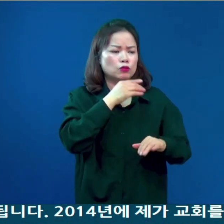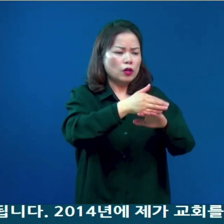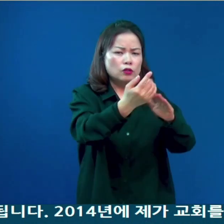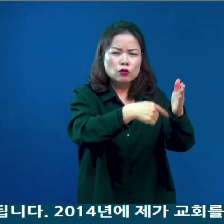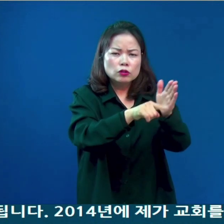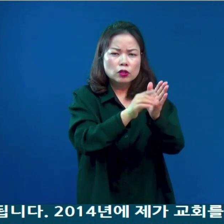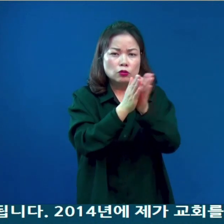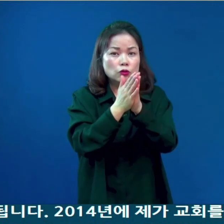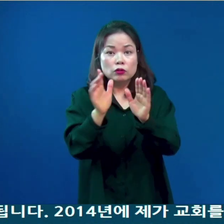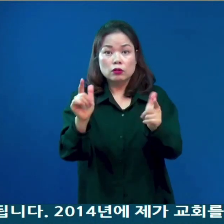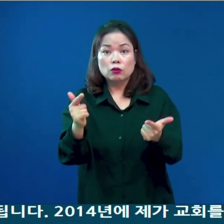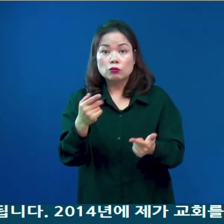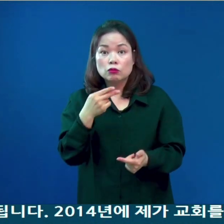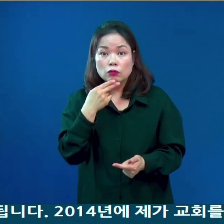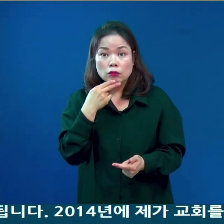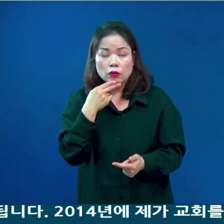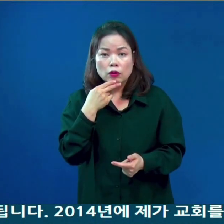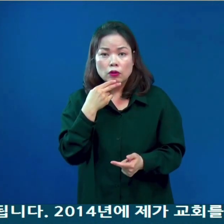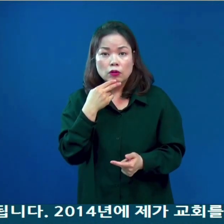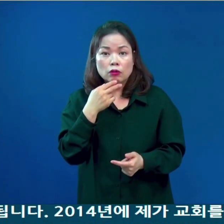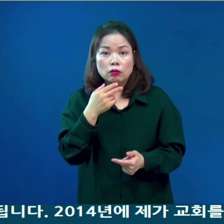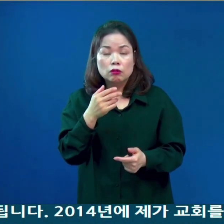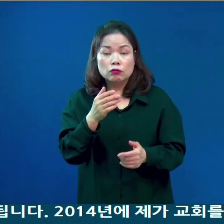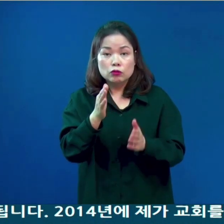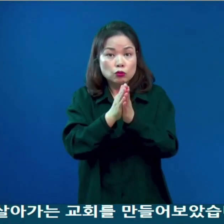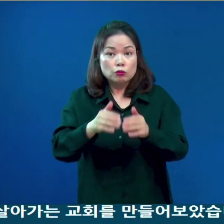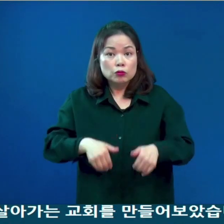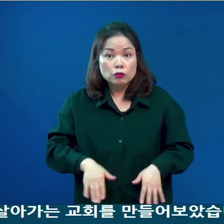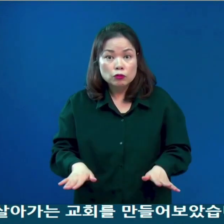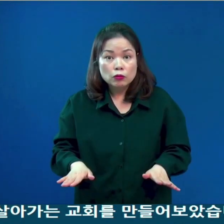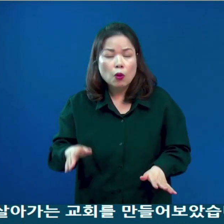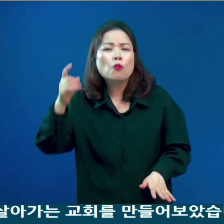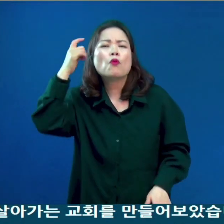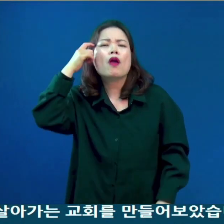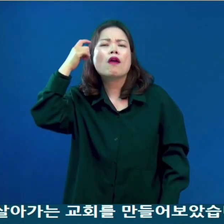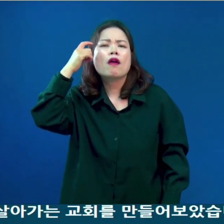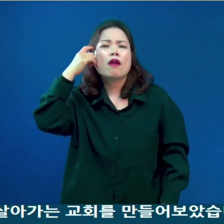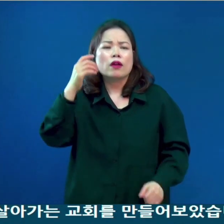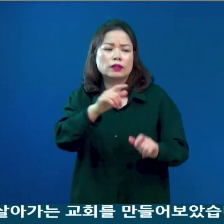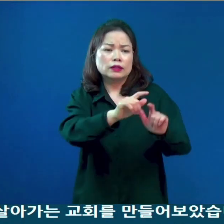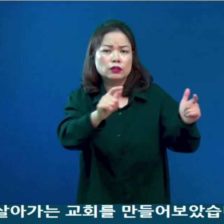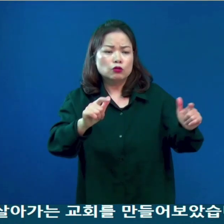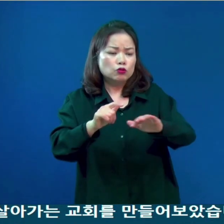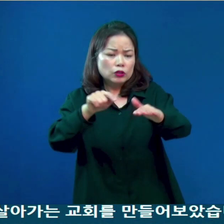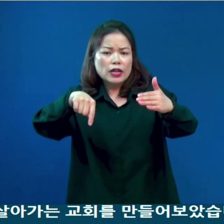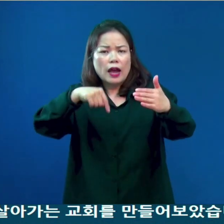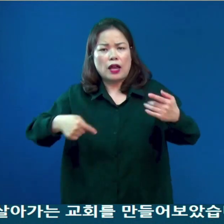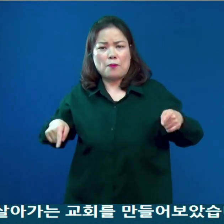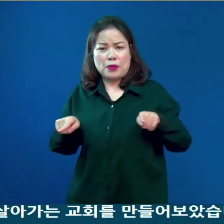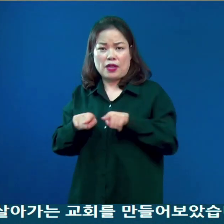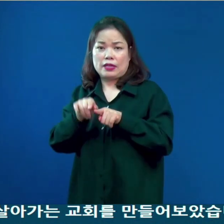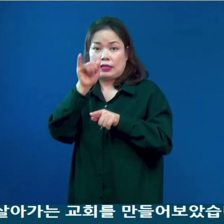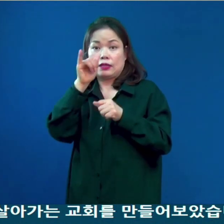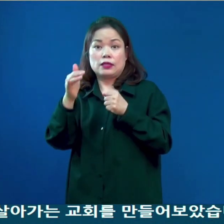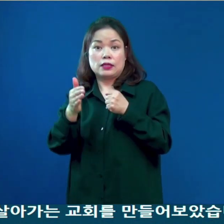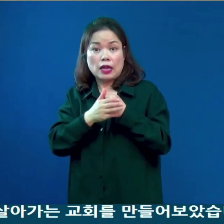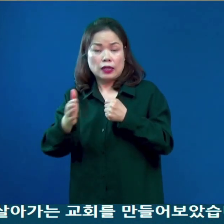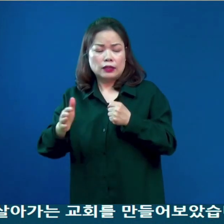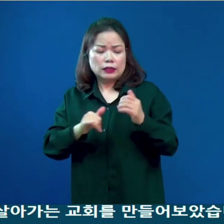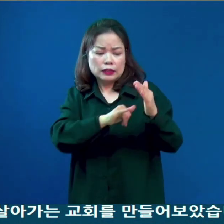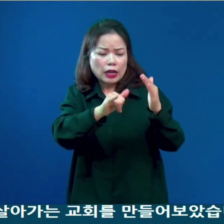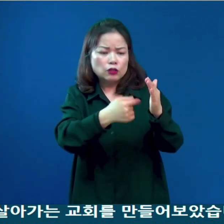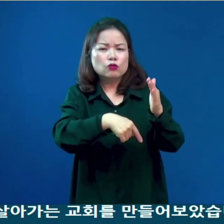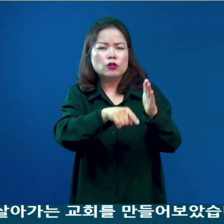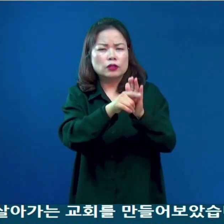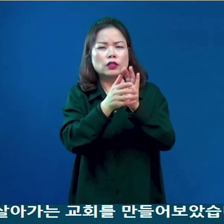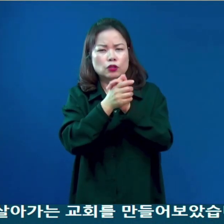기도하지 않아도 돼요. 굳이 할 필요가 없어요. 왜냐하면 그들이 우리 안에 있기 때문에 그 가정을